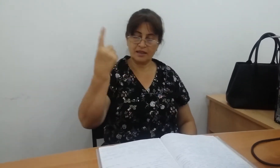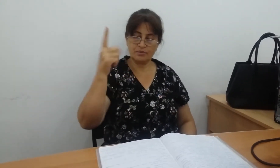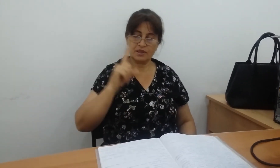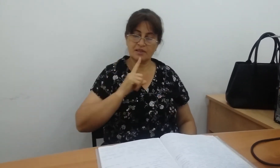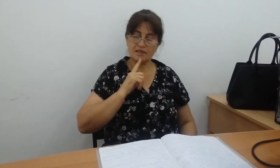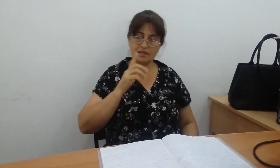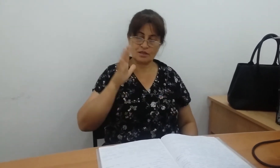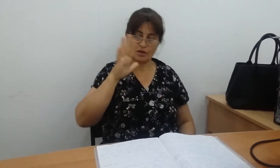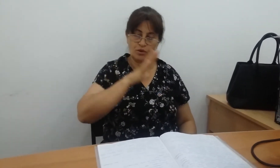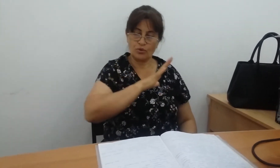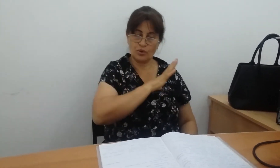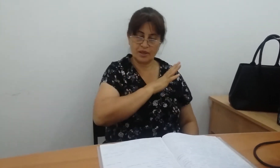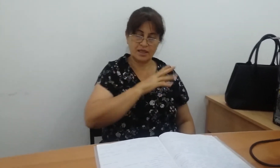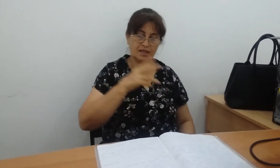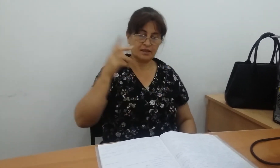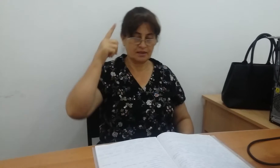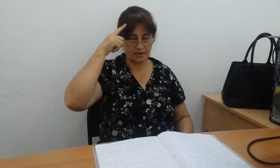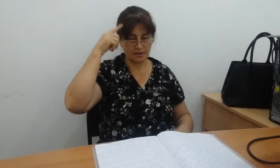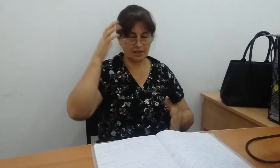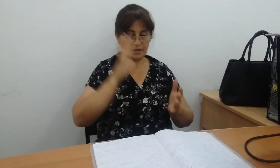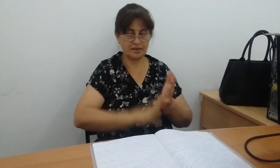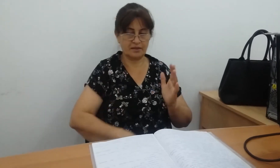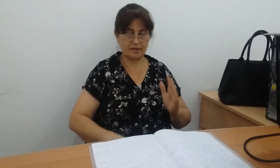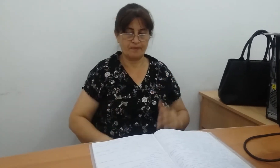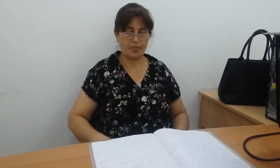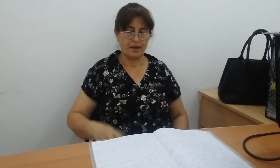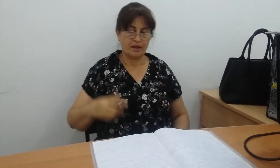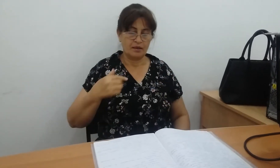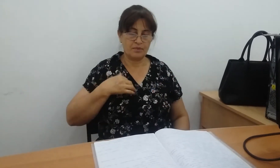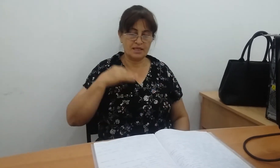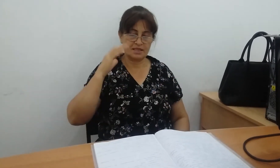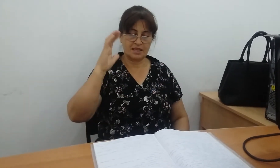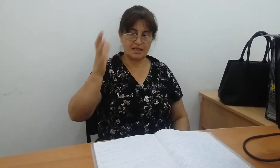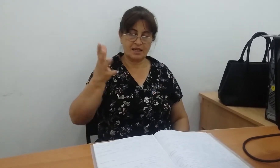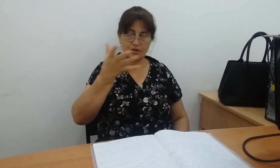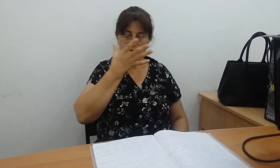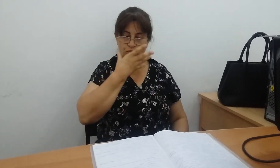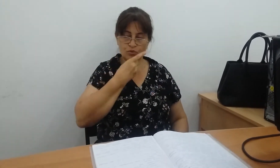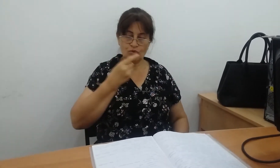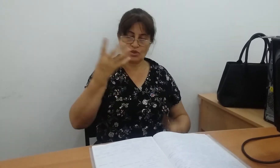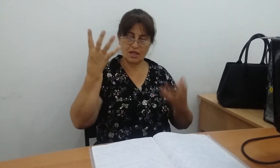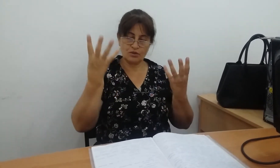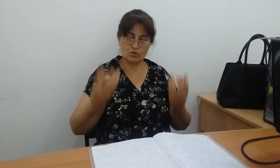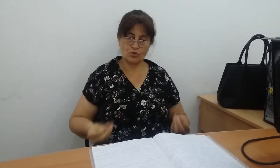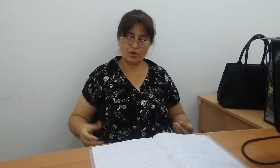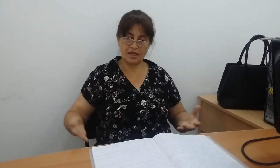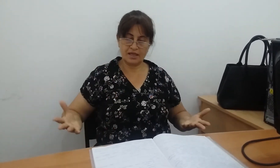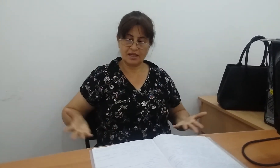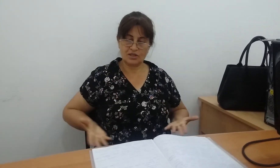bir kız olarak tanıyırıq. Mən sənə gözəl günlər